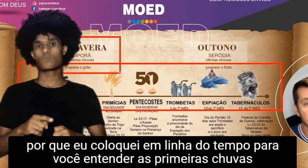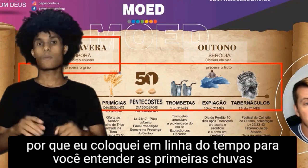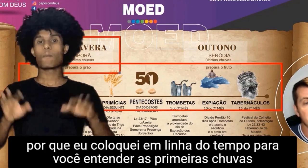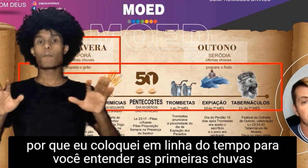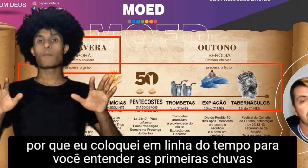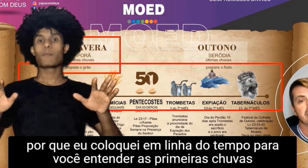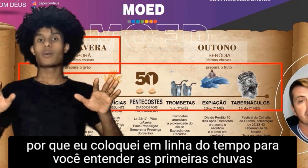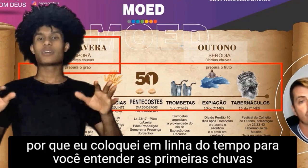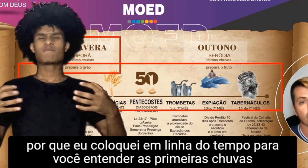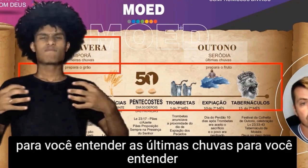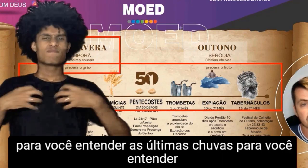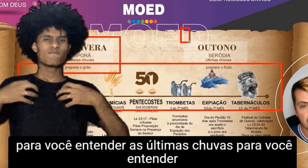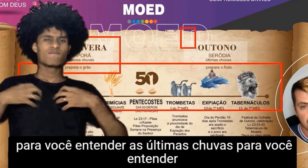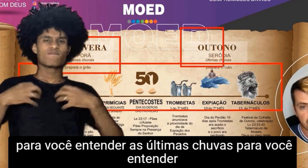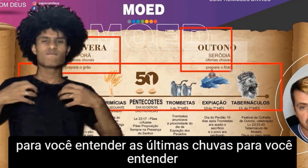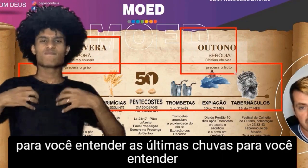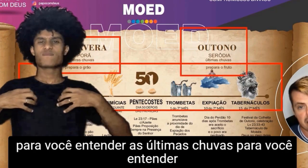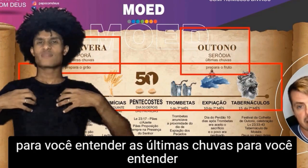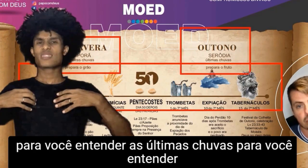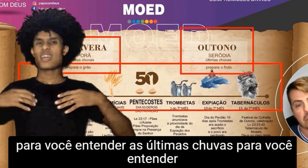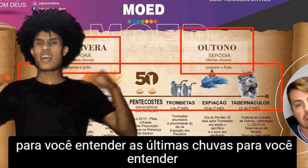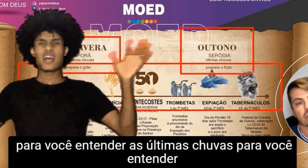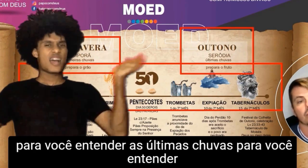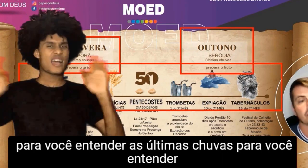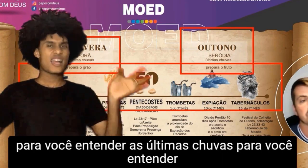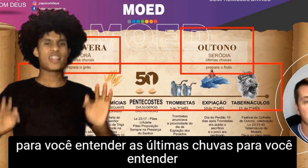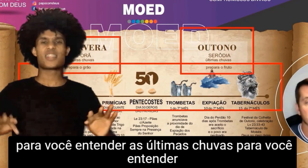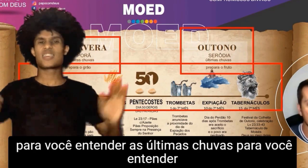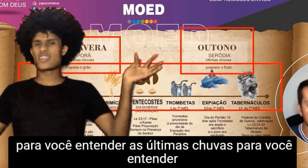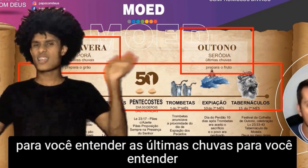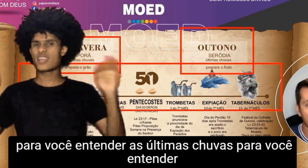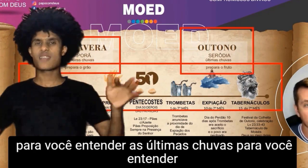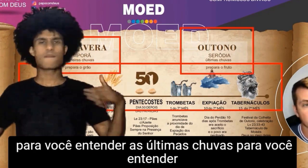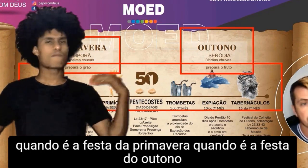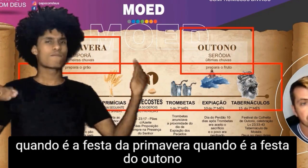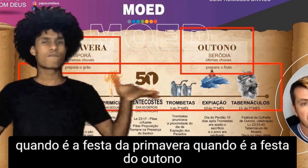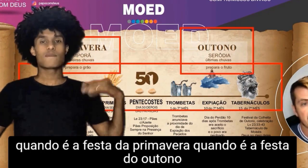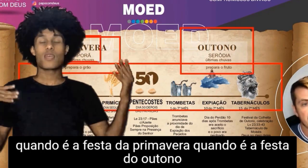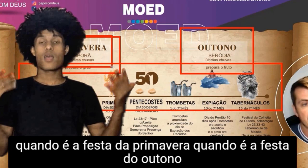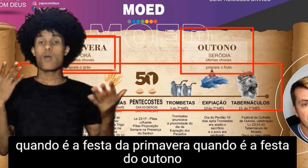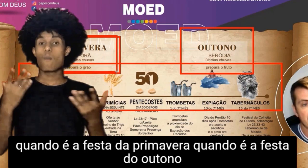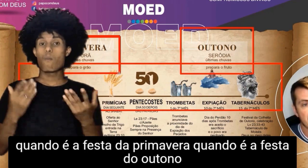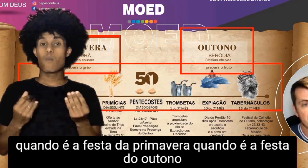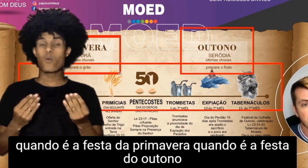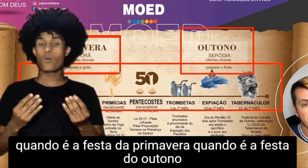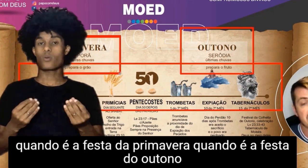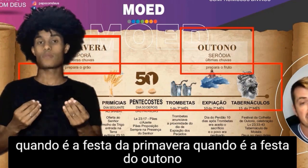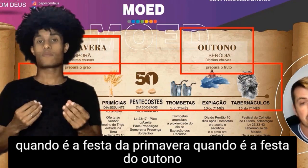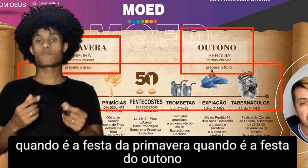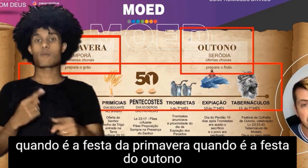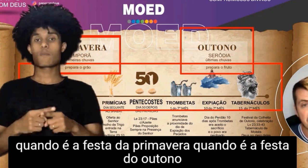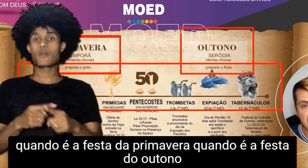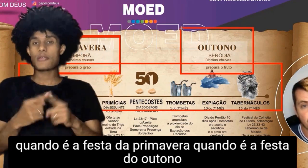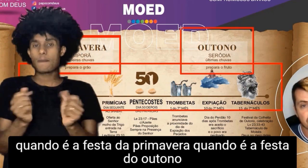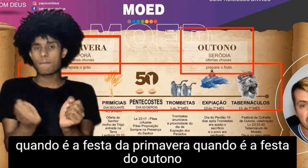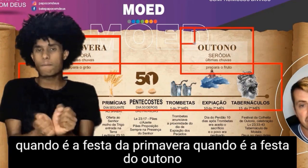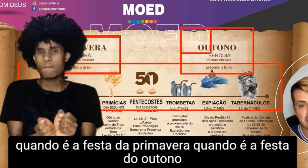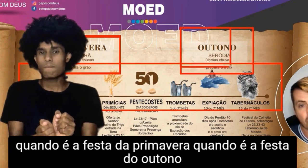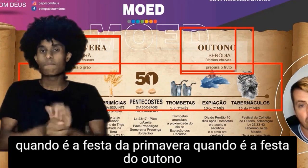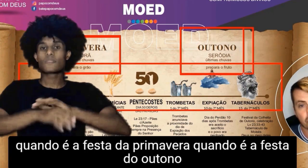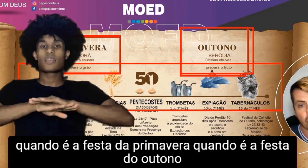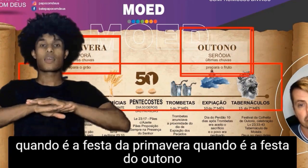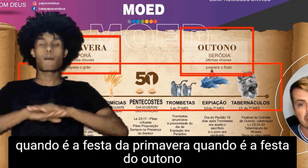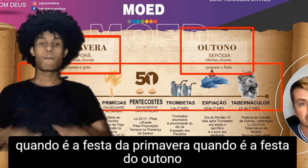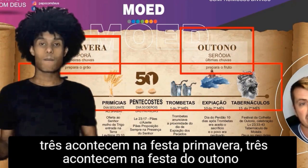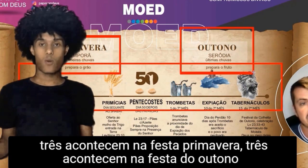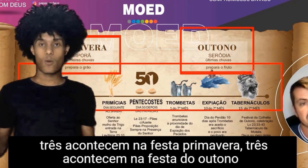timeline? Para você entender as primeiras chuvas, para você entender as últimas chuvas, para você entender quando é a festa da primavera, quando é a festa